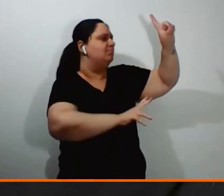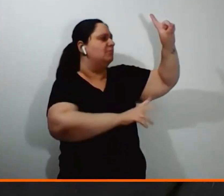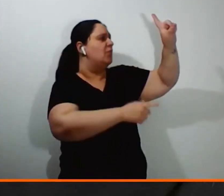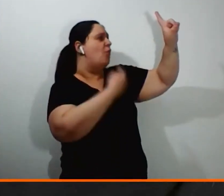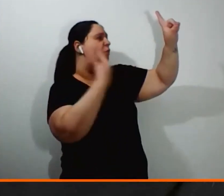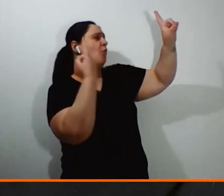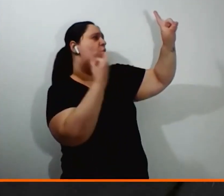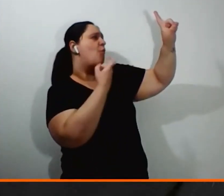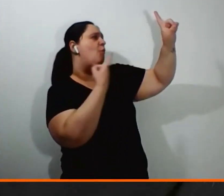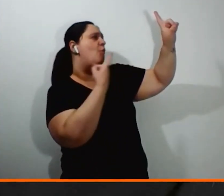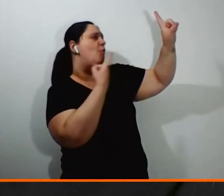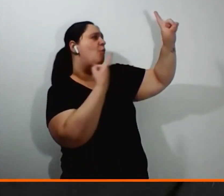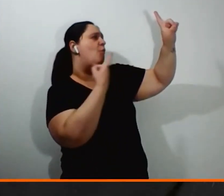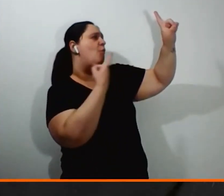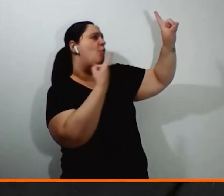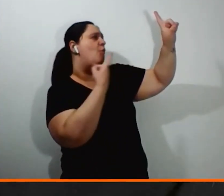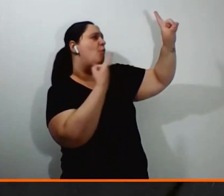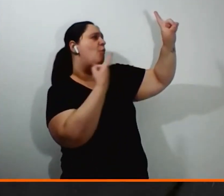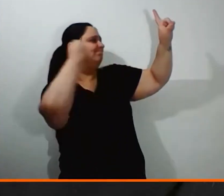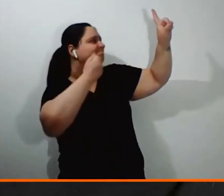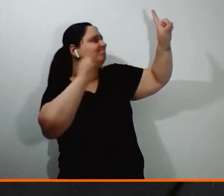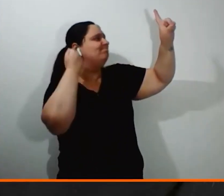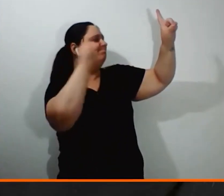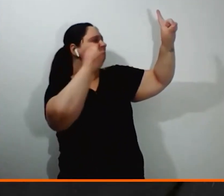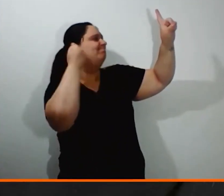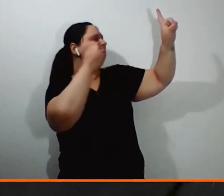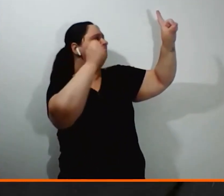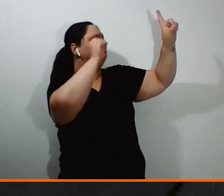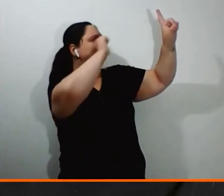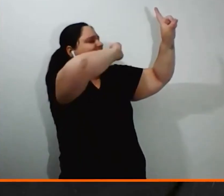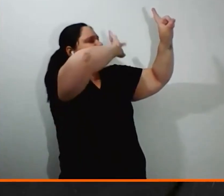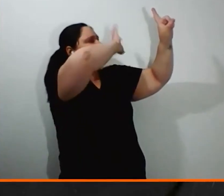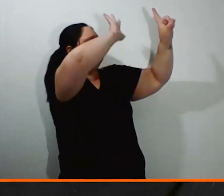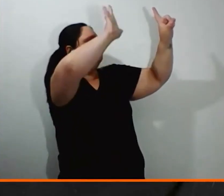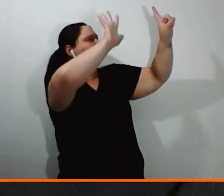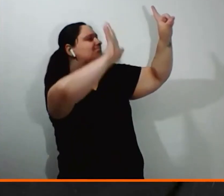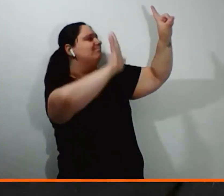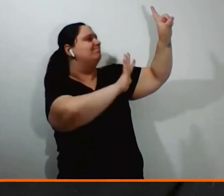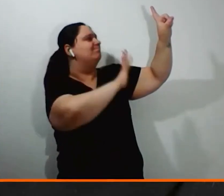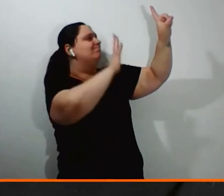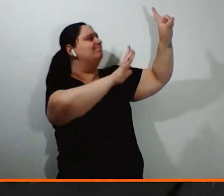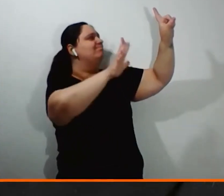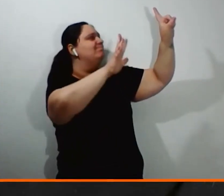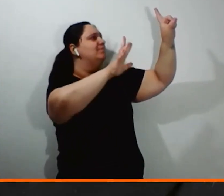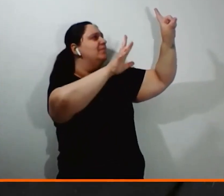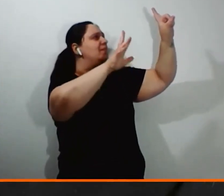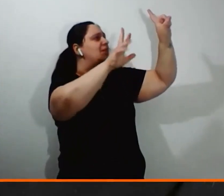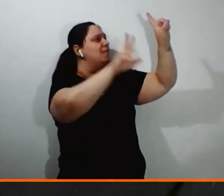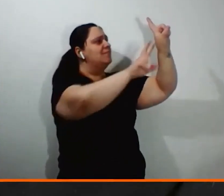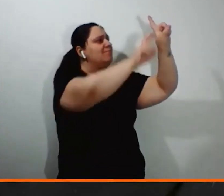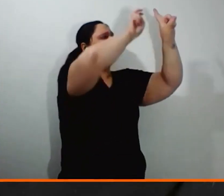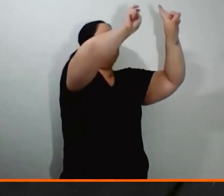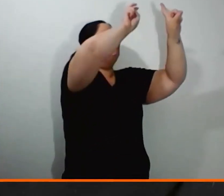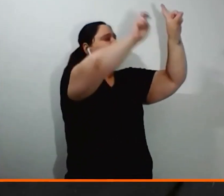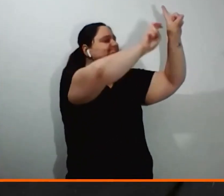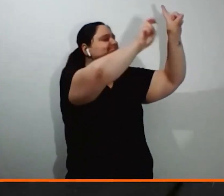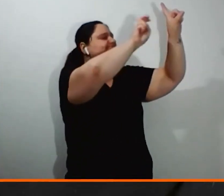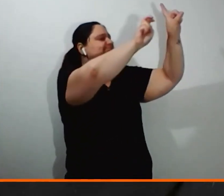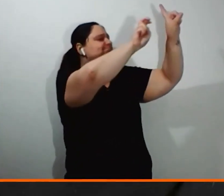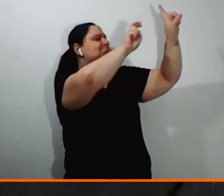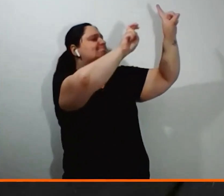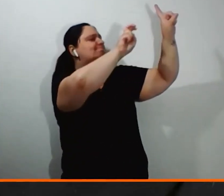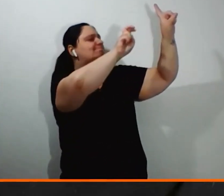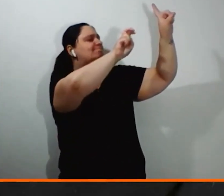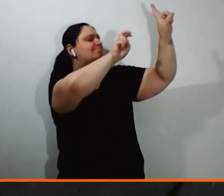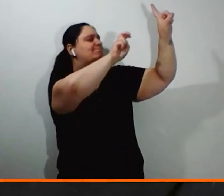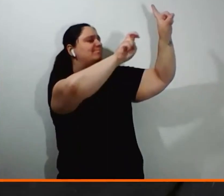vitorioso, ó, glorificado, assentou-se à destra de Deus, somente aguardando,